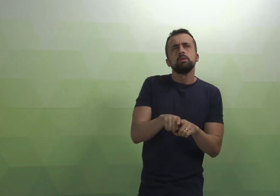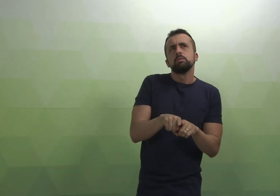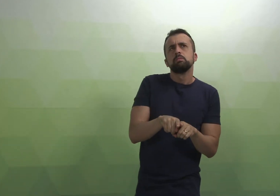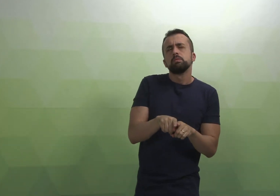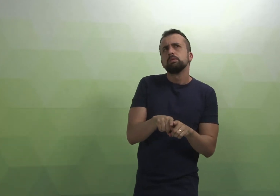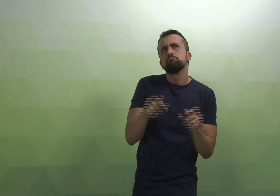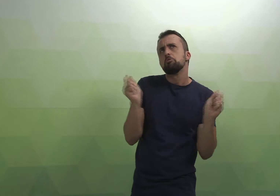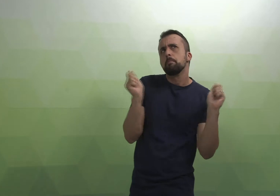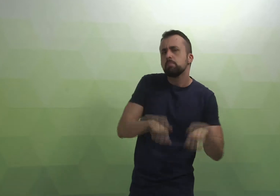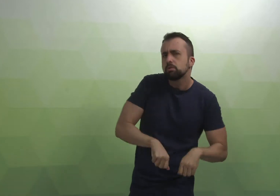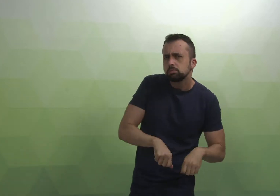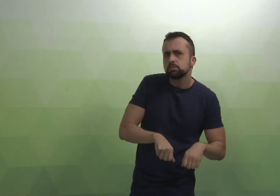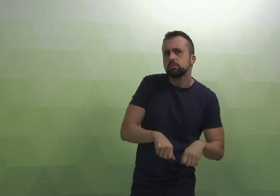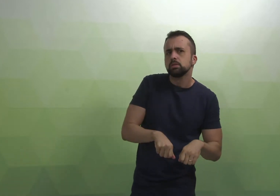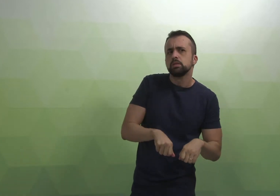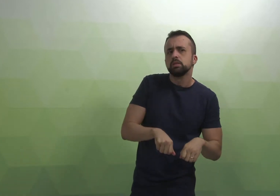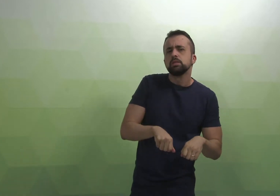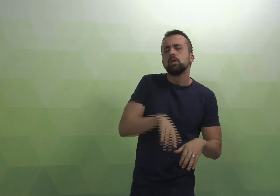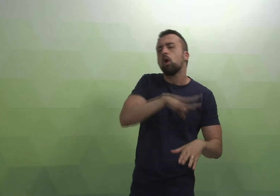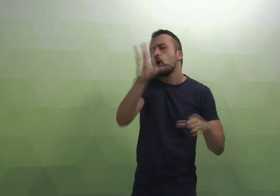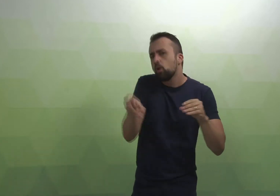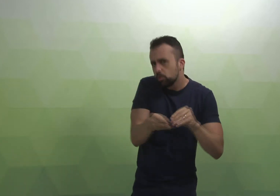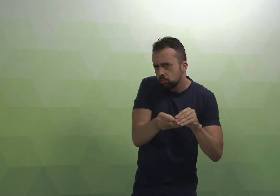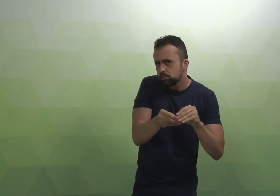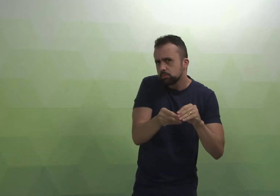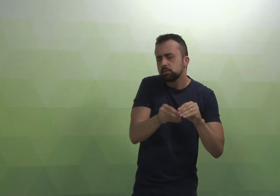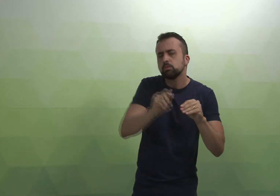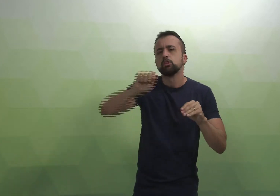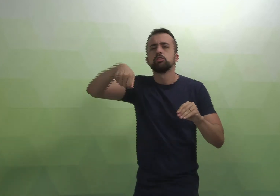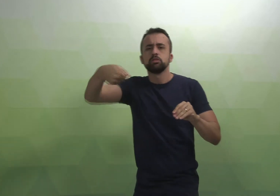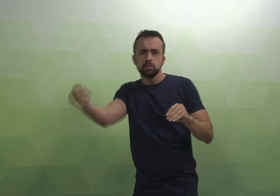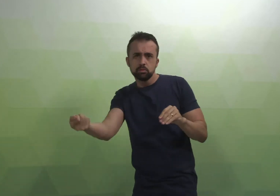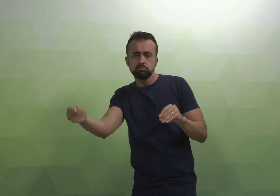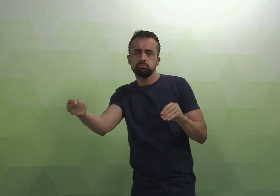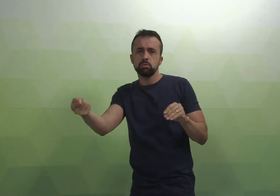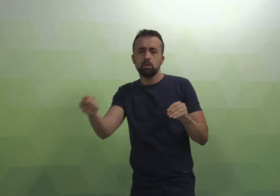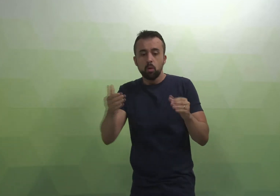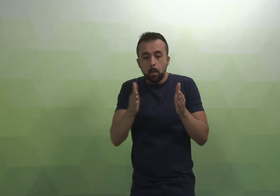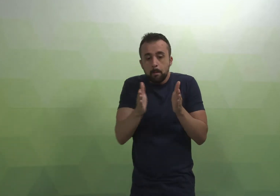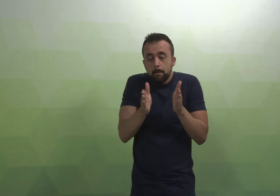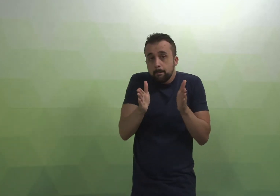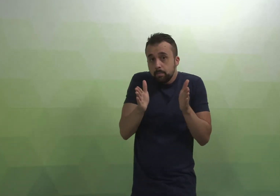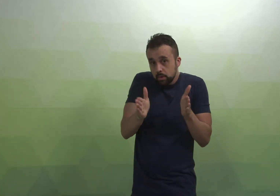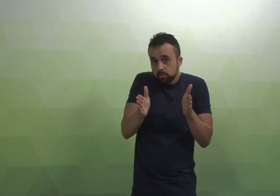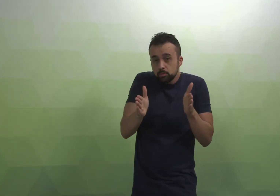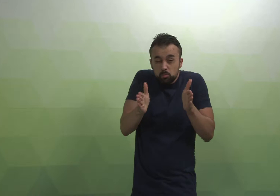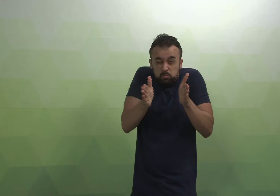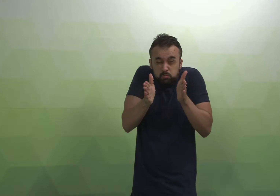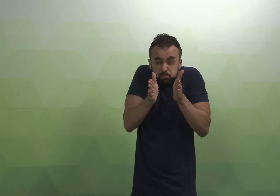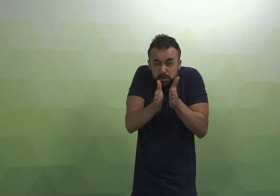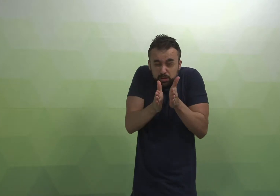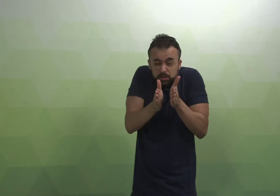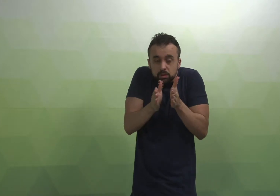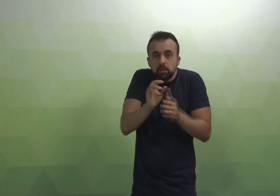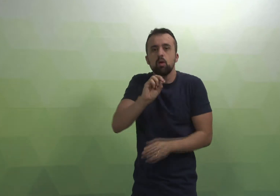Também podemos usar complementos com os sinais de pequeno ou muito